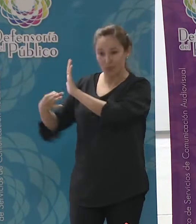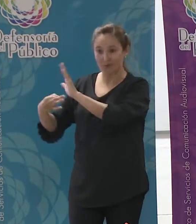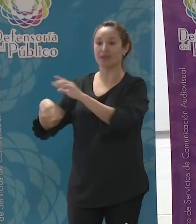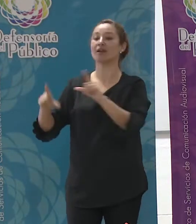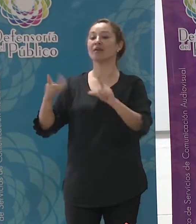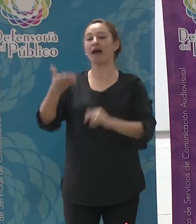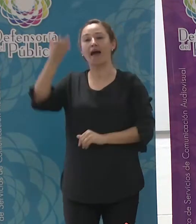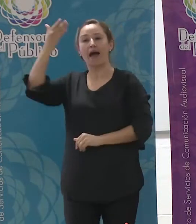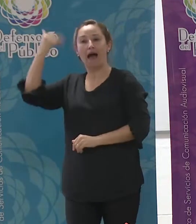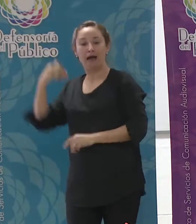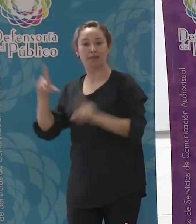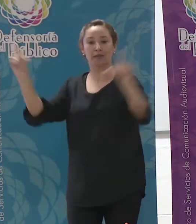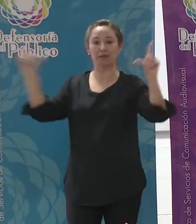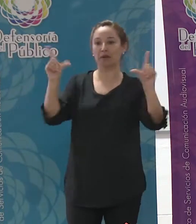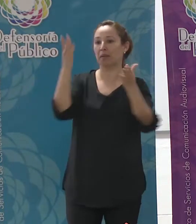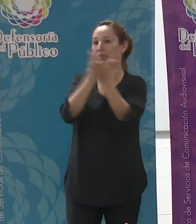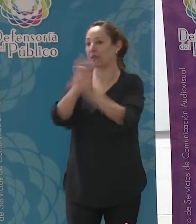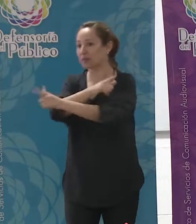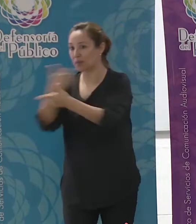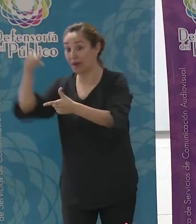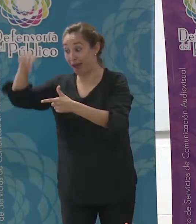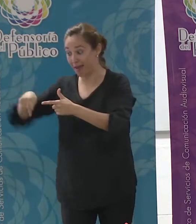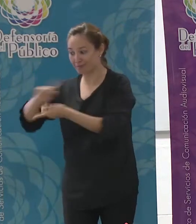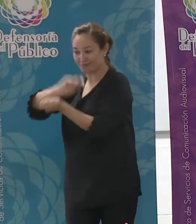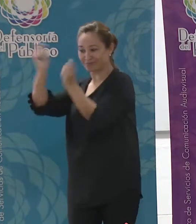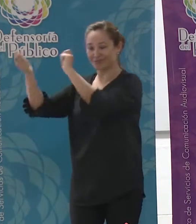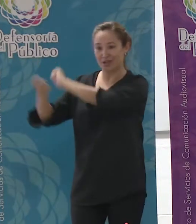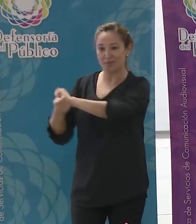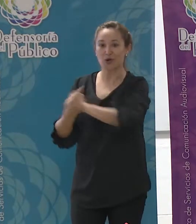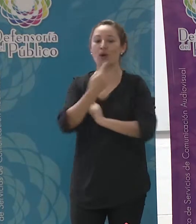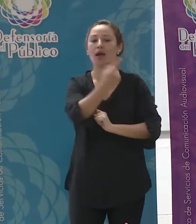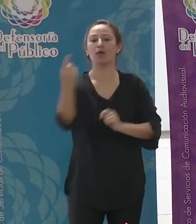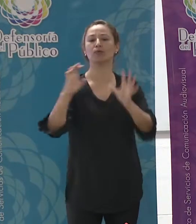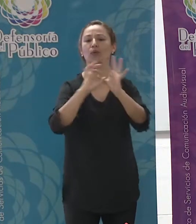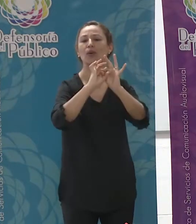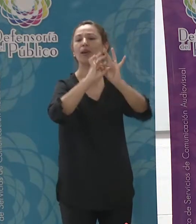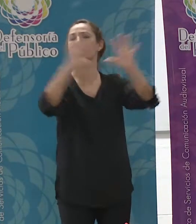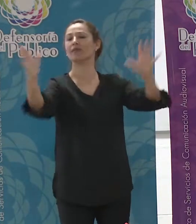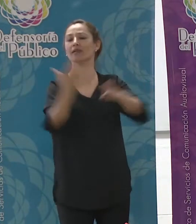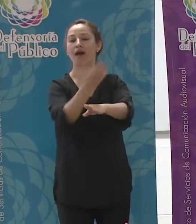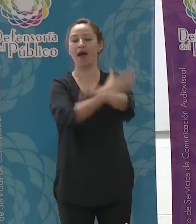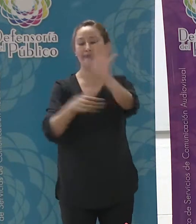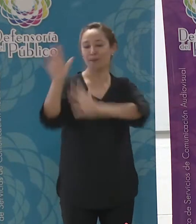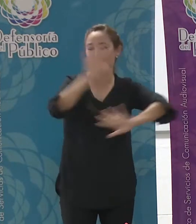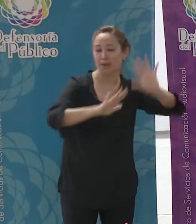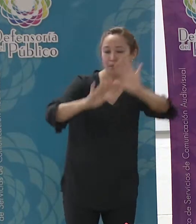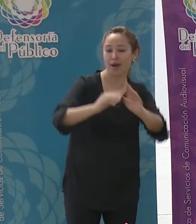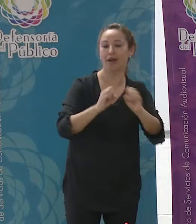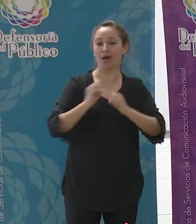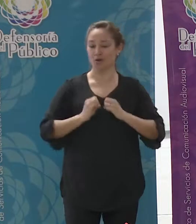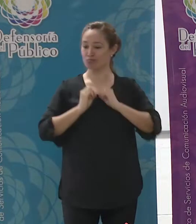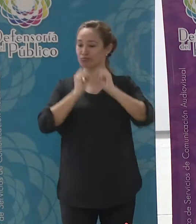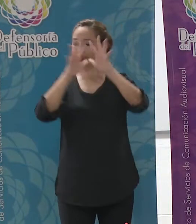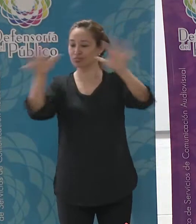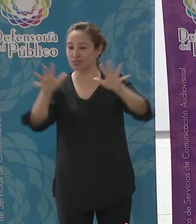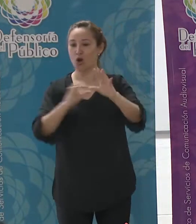que la misma nos reconoce, nos otorga libertad de producción y la muy importante capacidad de autogestión